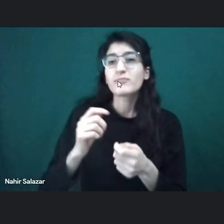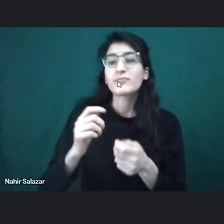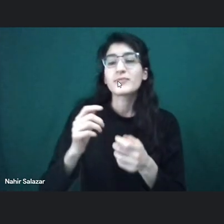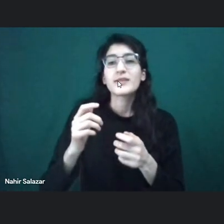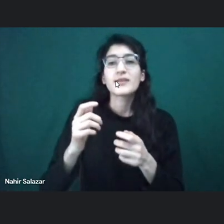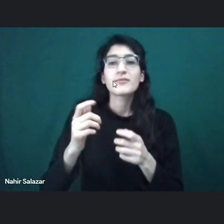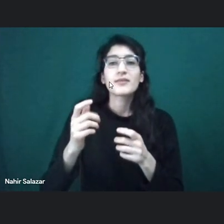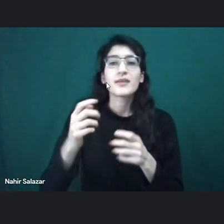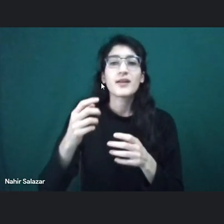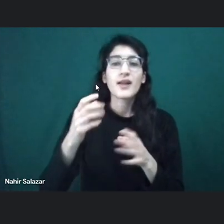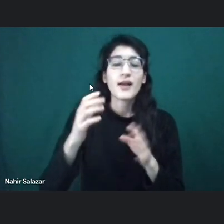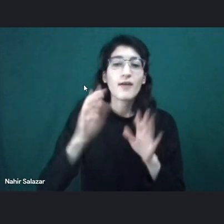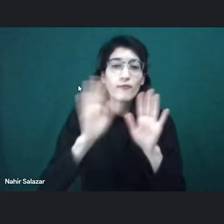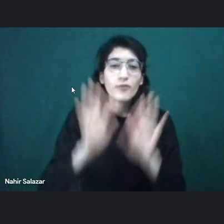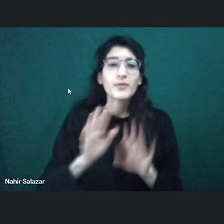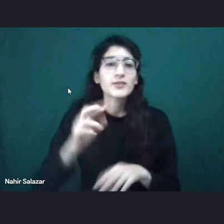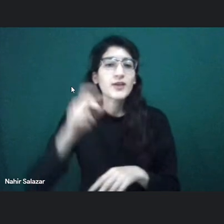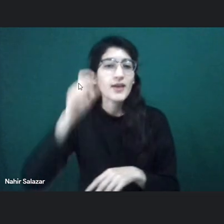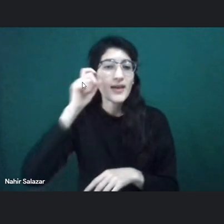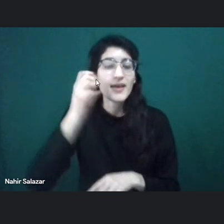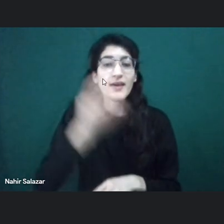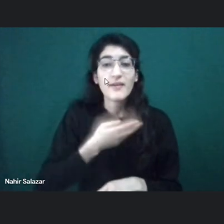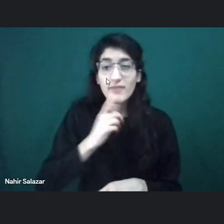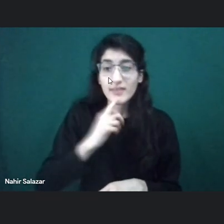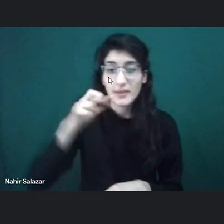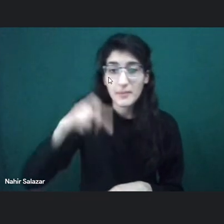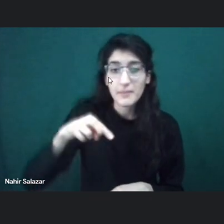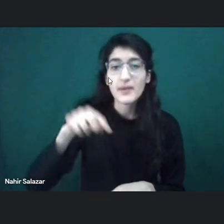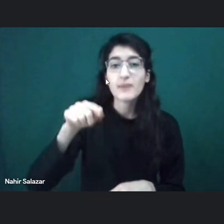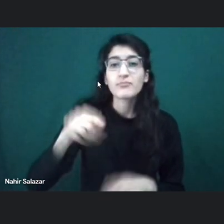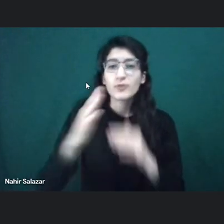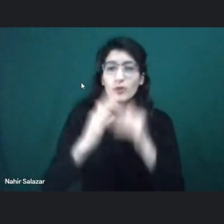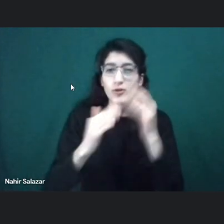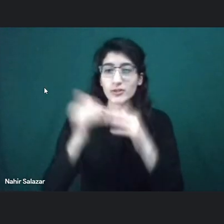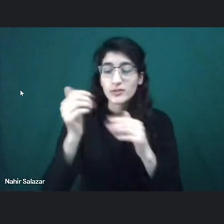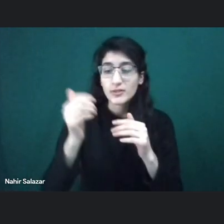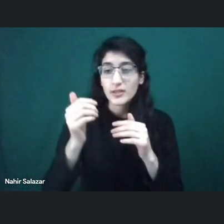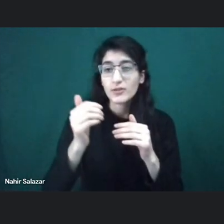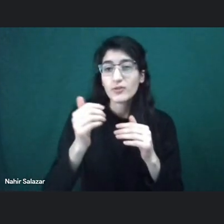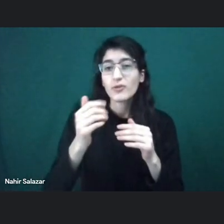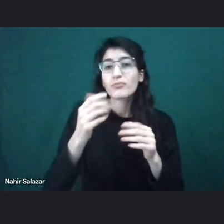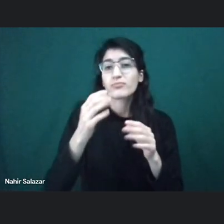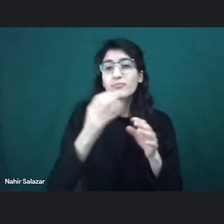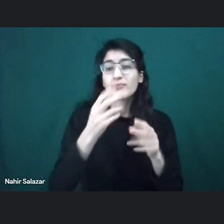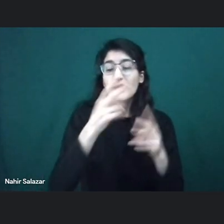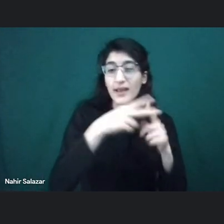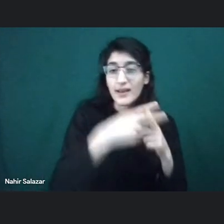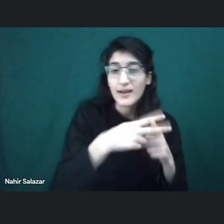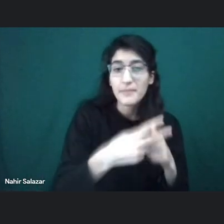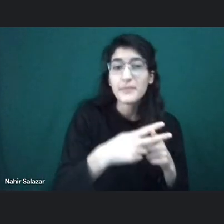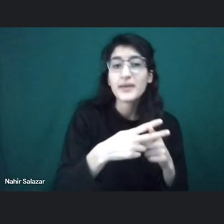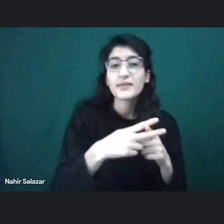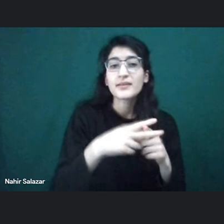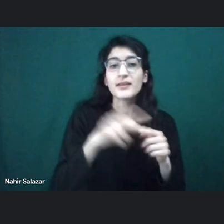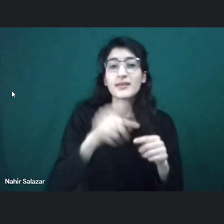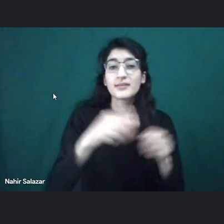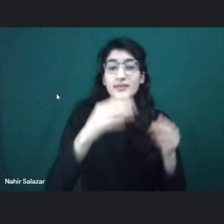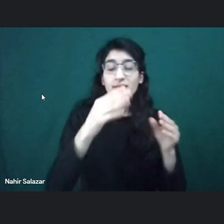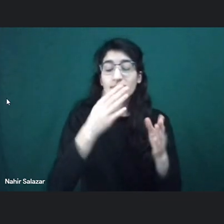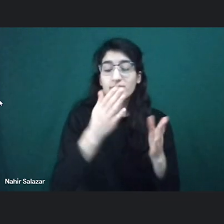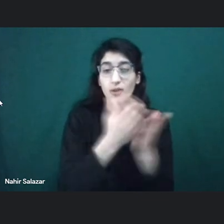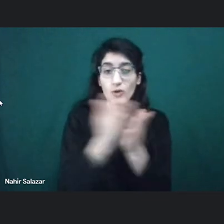construyendo competencias y herramientas digitales de los estudiantes, así como sus